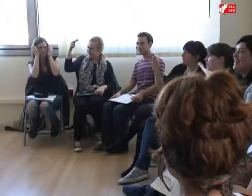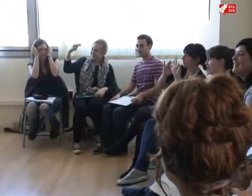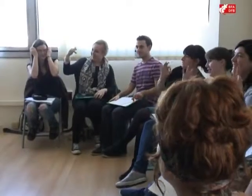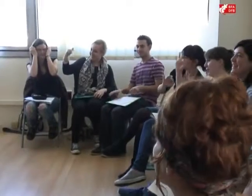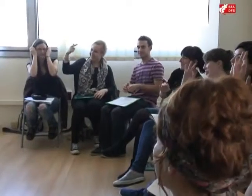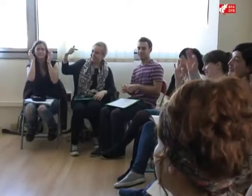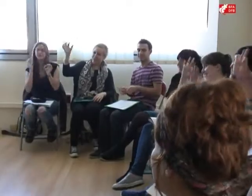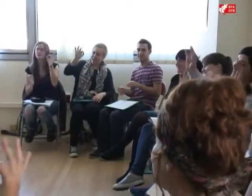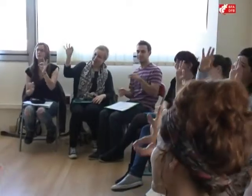Hasta luego, hasta luego.